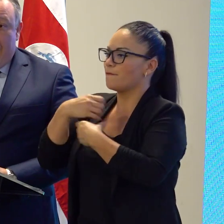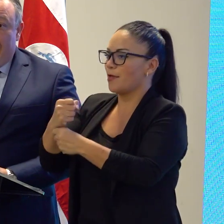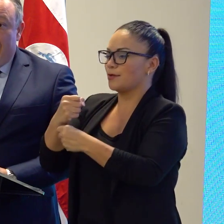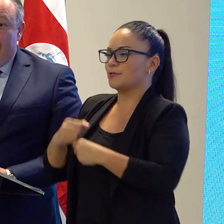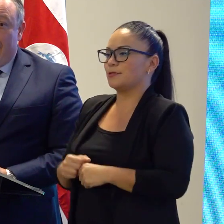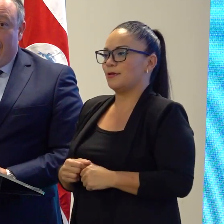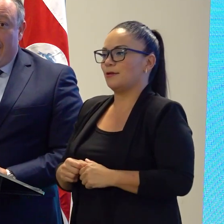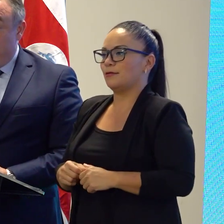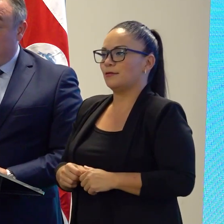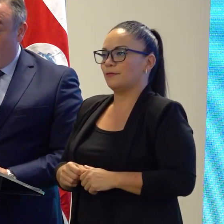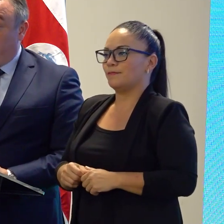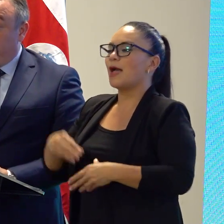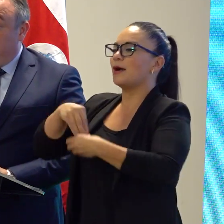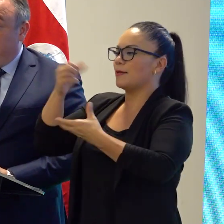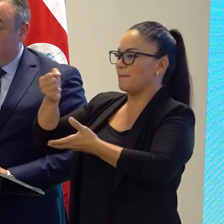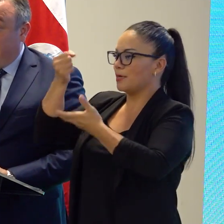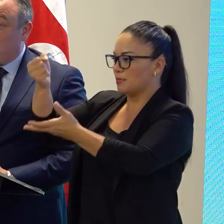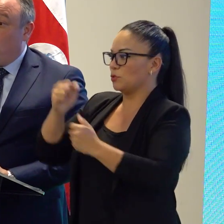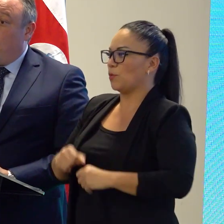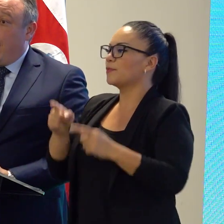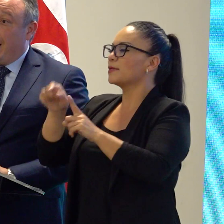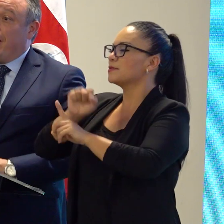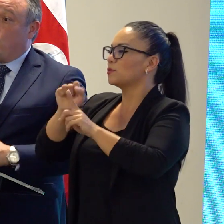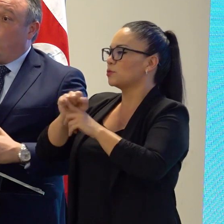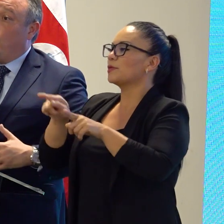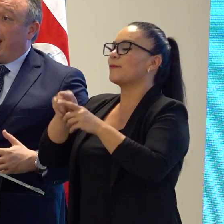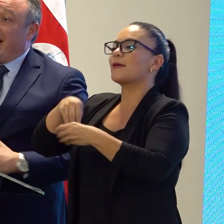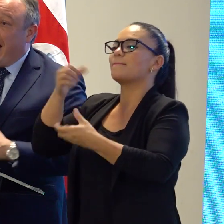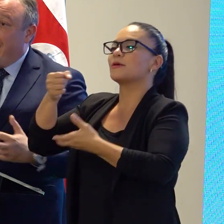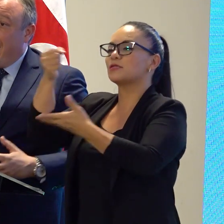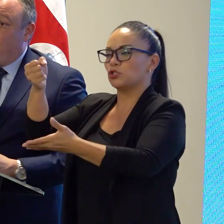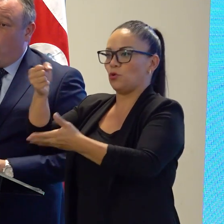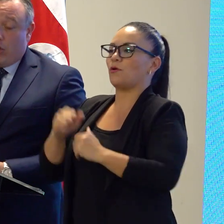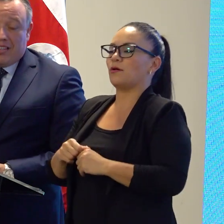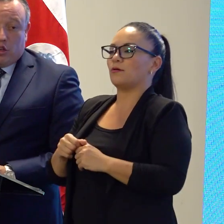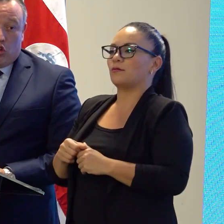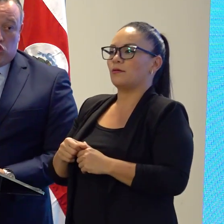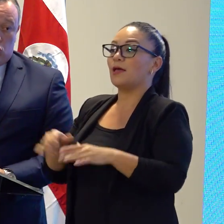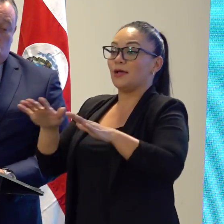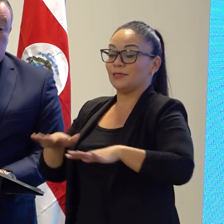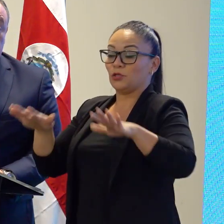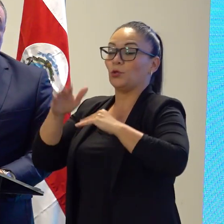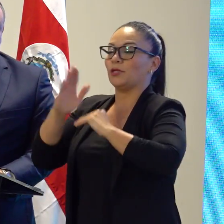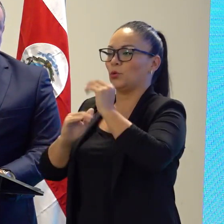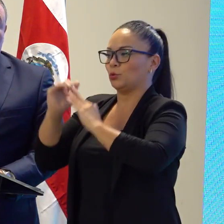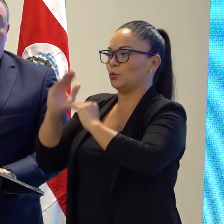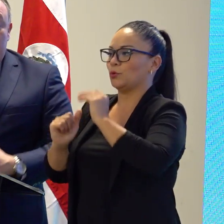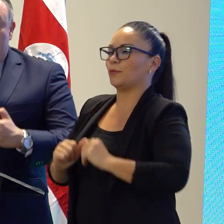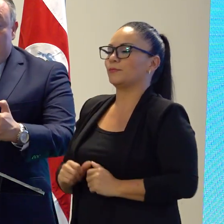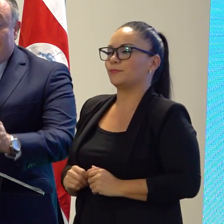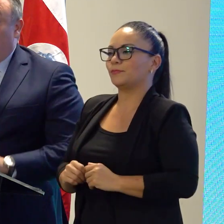a la a la inversión Y en este caso a la inversión que gira alrededor del sector construcción